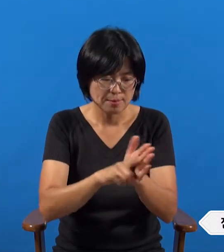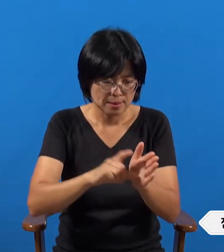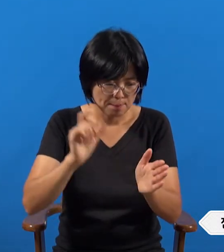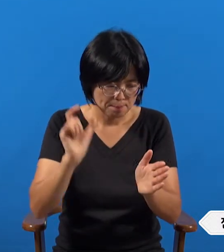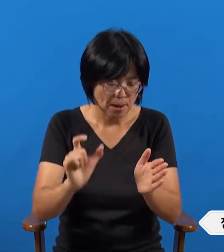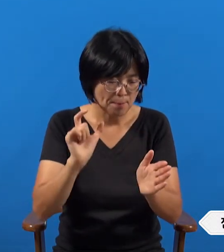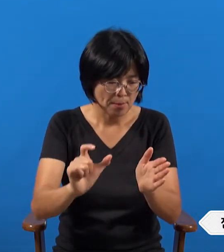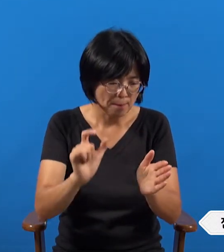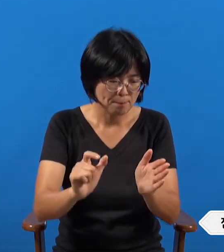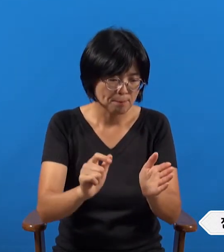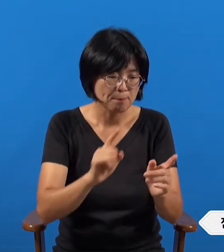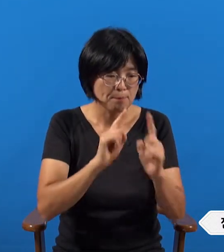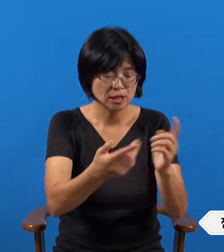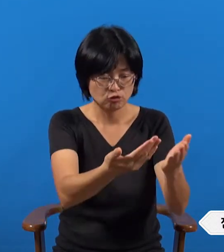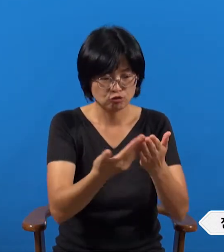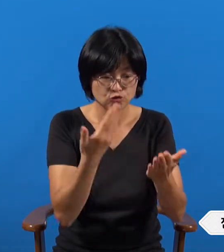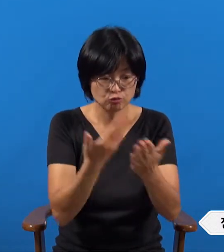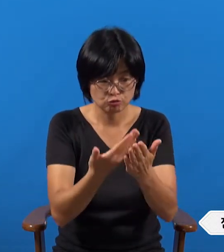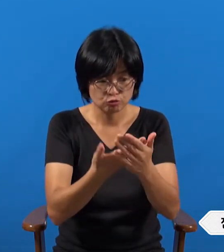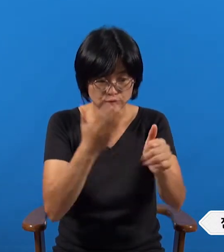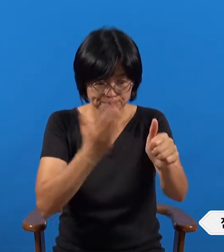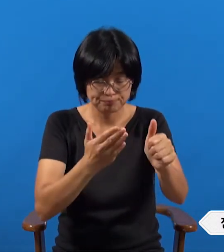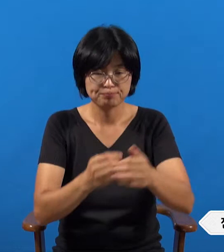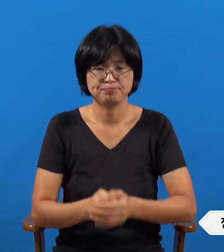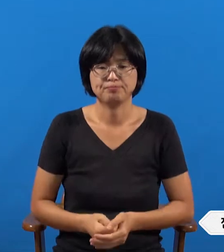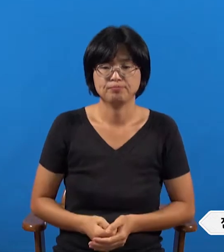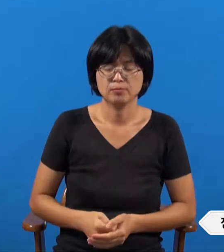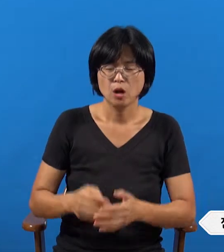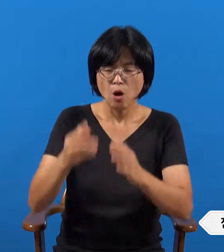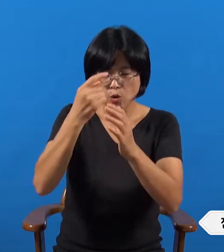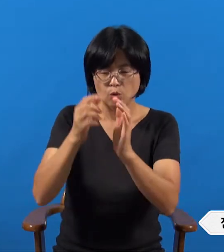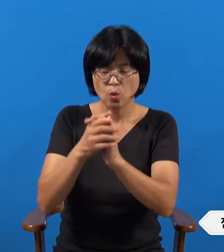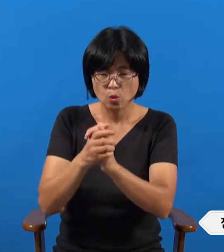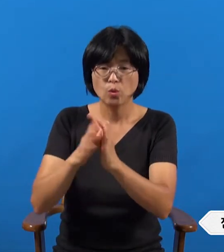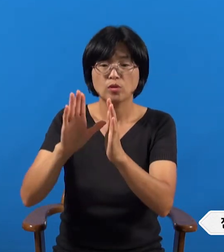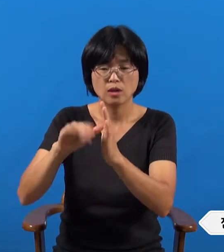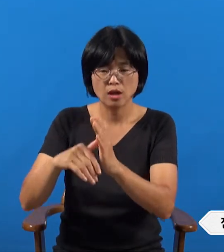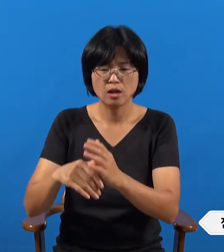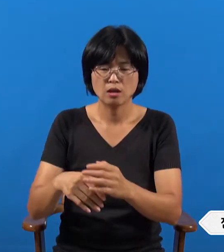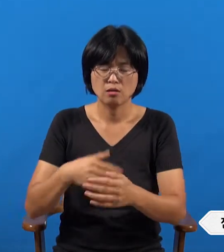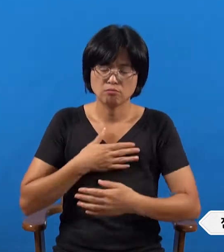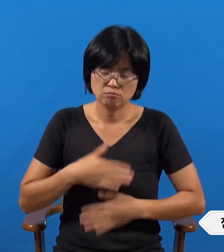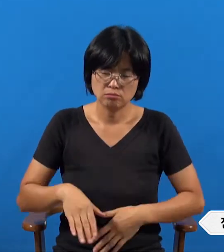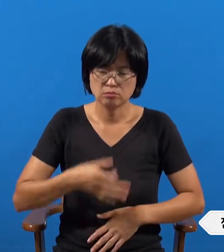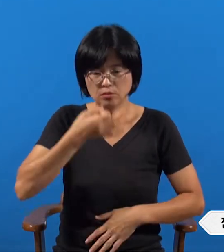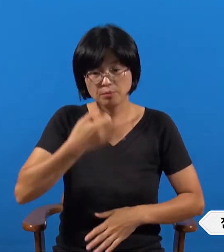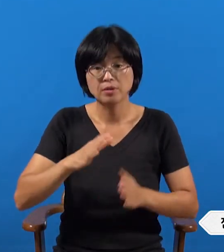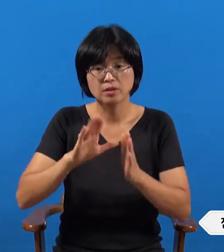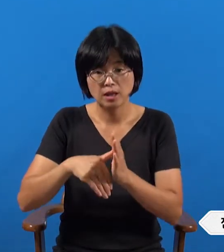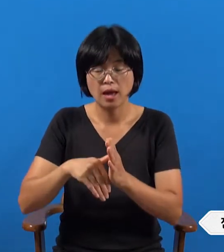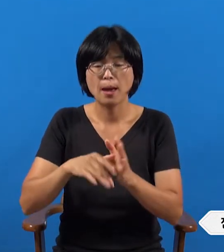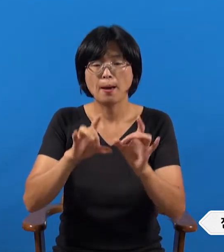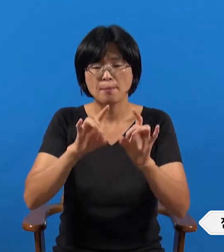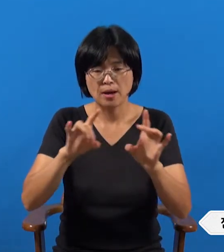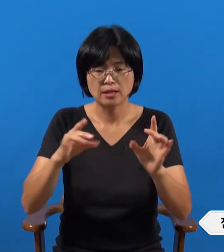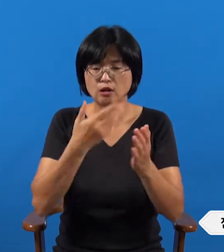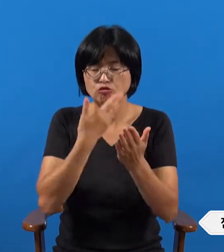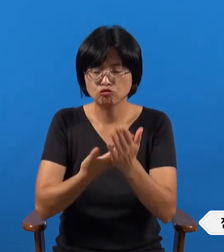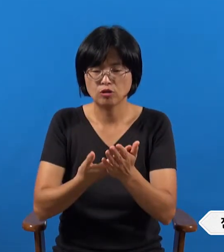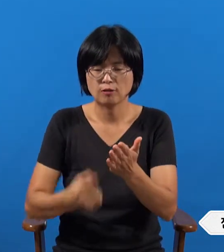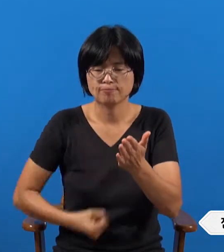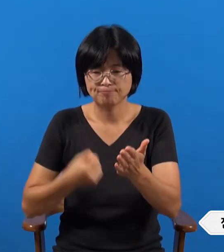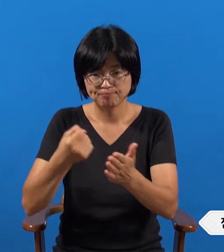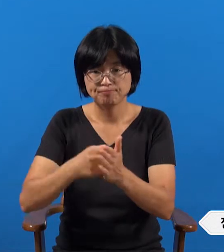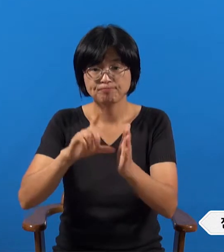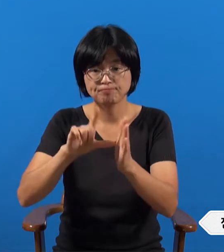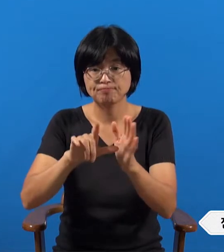가운데 믿음의 말을 우리에게 해주십시오. 그래서 그 형제는 우리가 기도할 때마다, 힘들고 어려움이 있을 때마다,